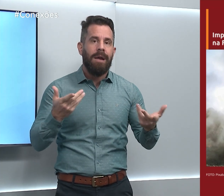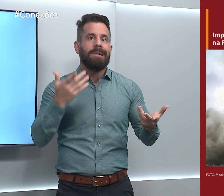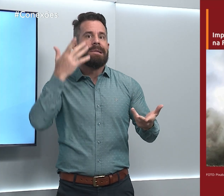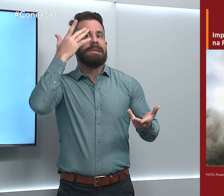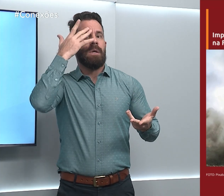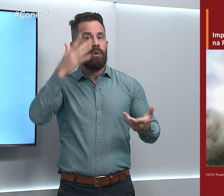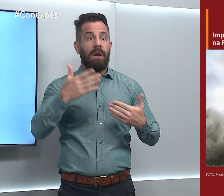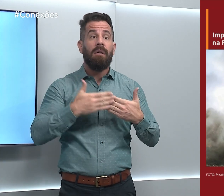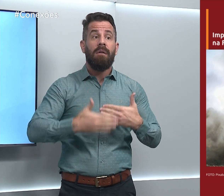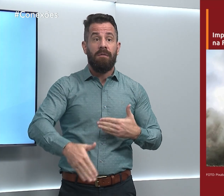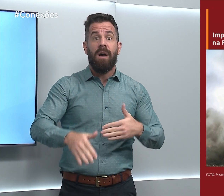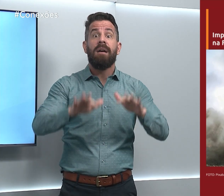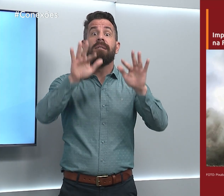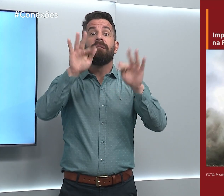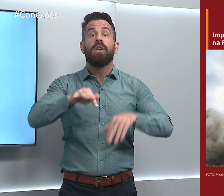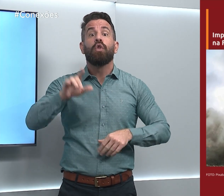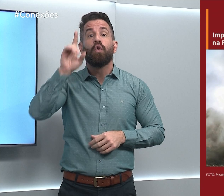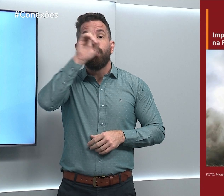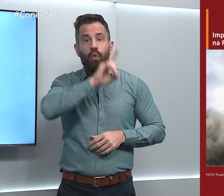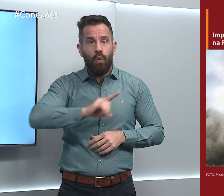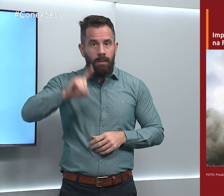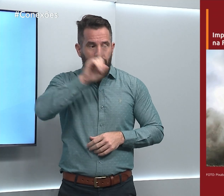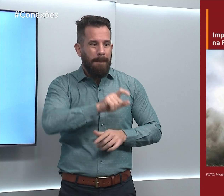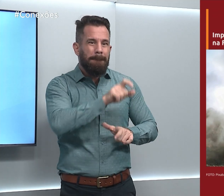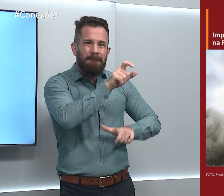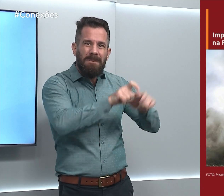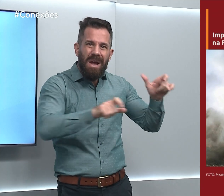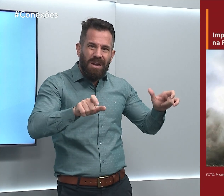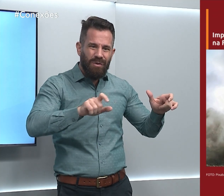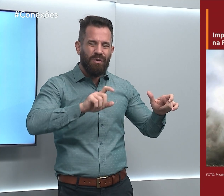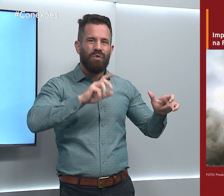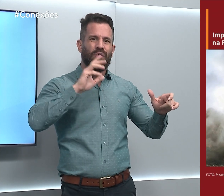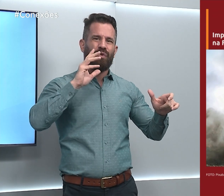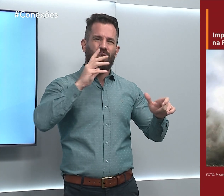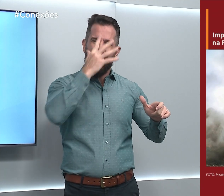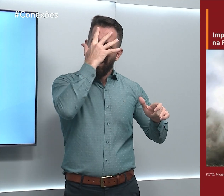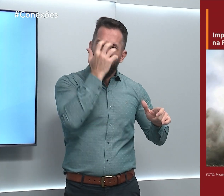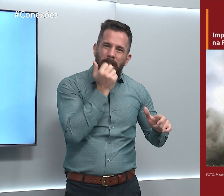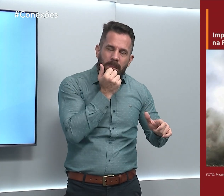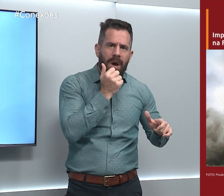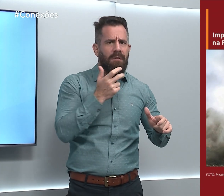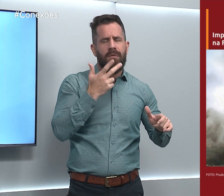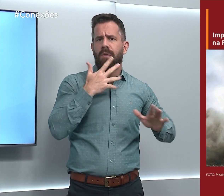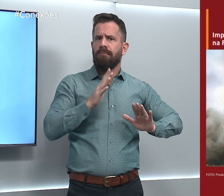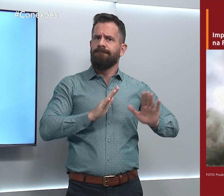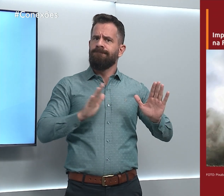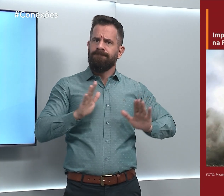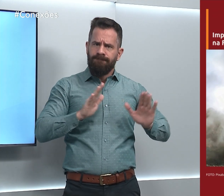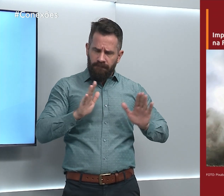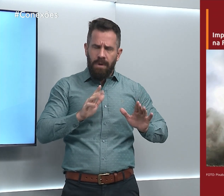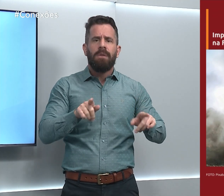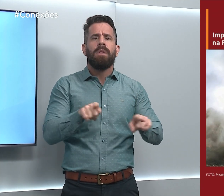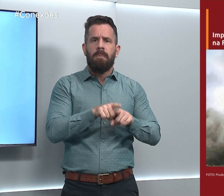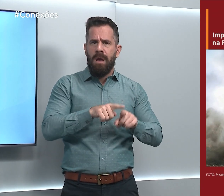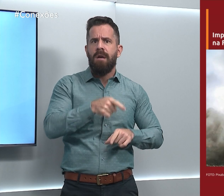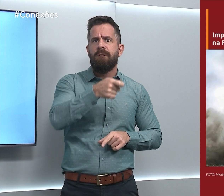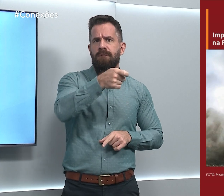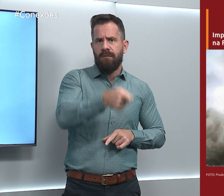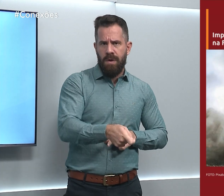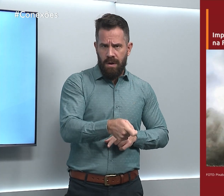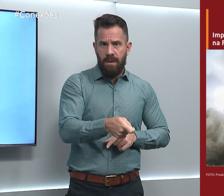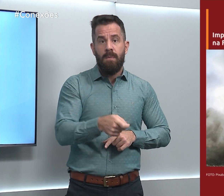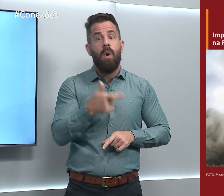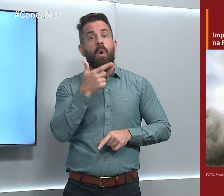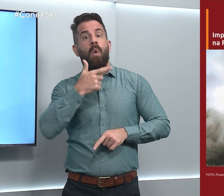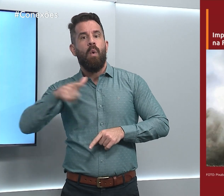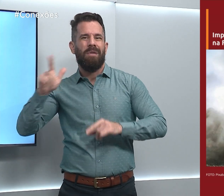o próximo domingo. Membros do Hamas negam o recuo e afirmaram às agências de notícias